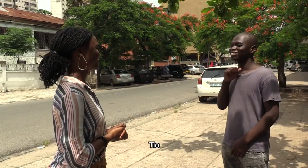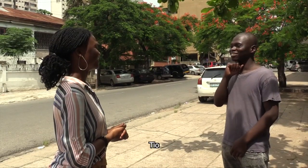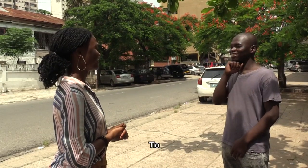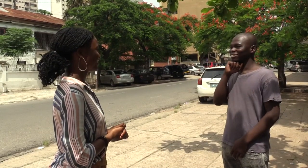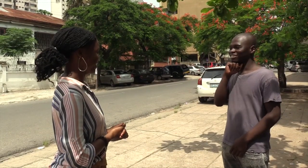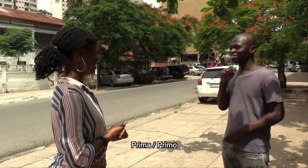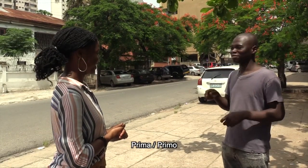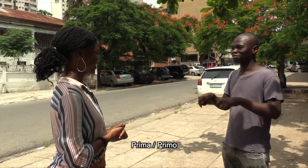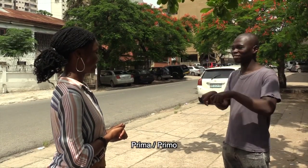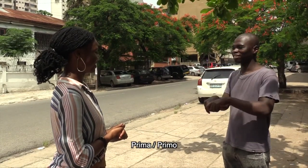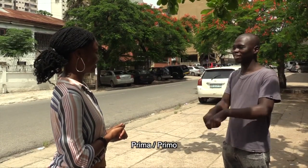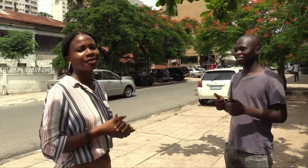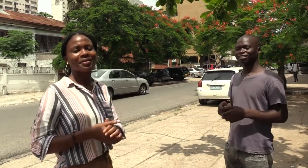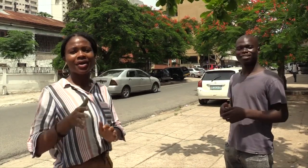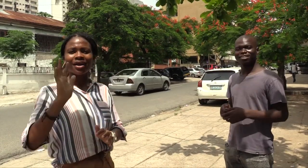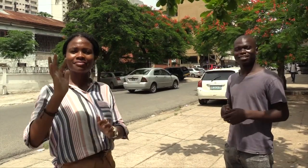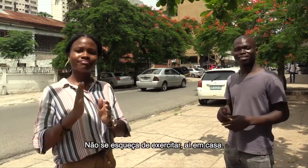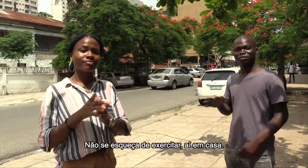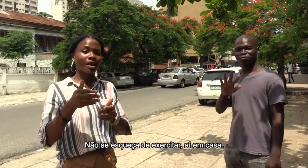tio, prima, primo. Não se